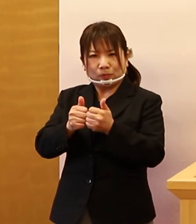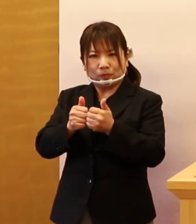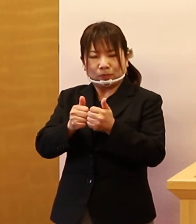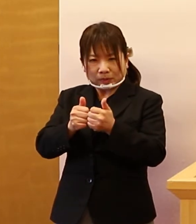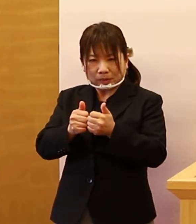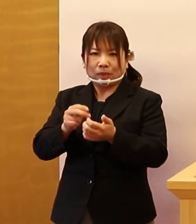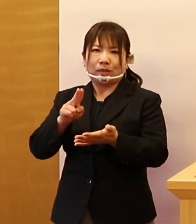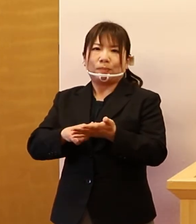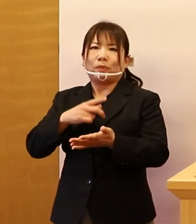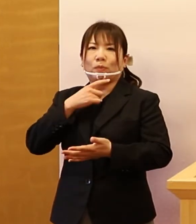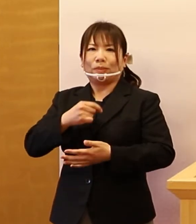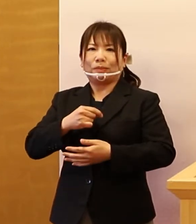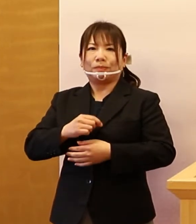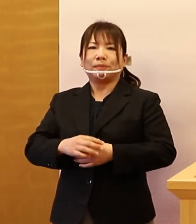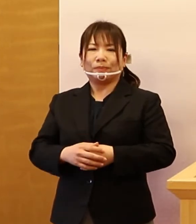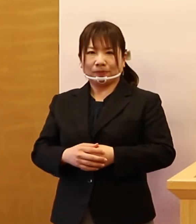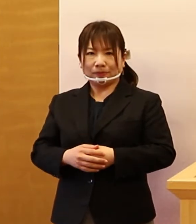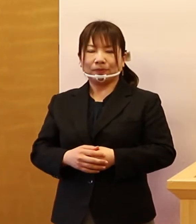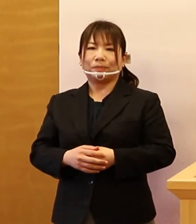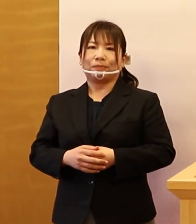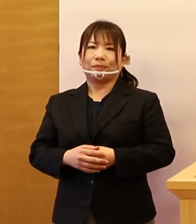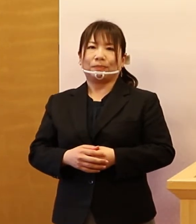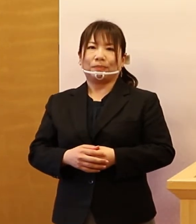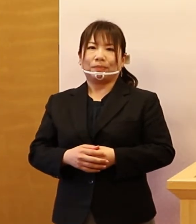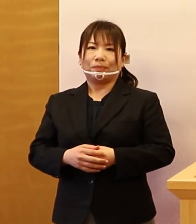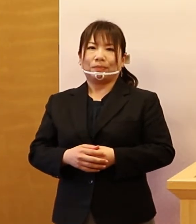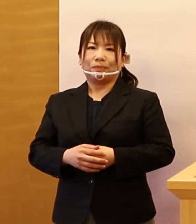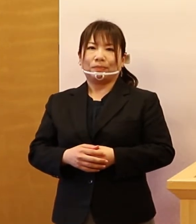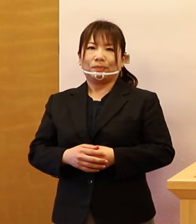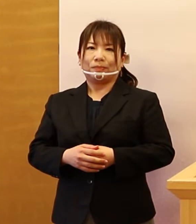ただきたいと思っております。